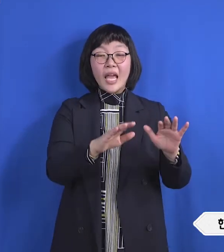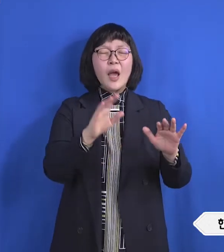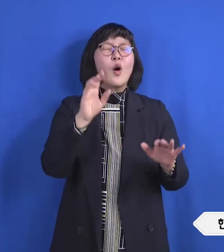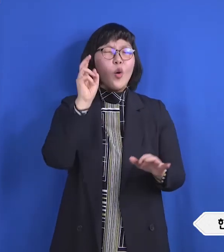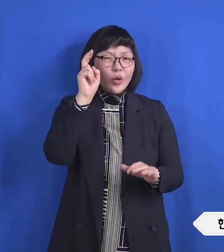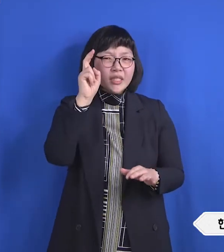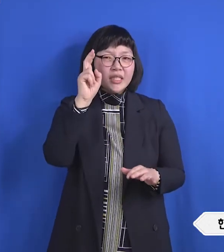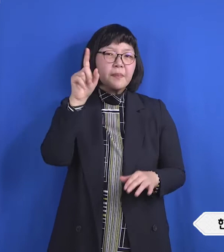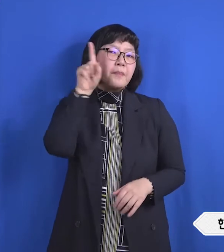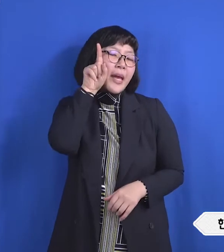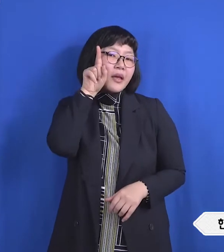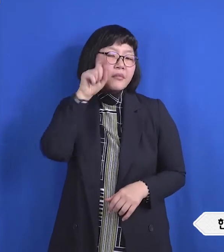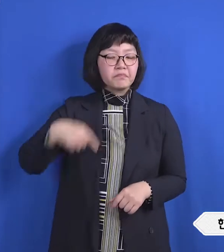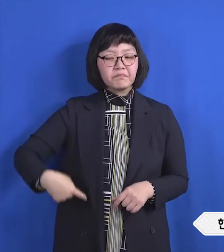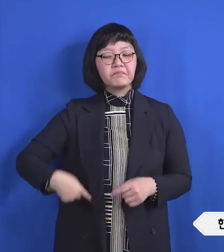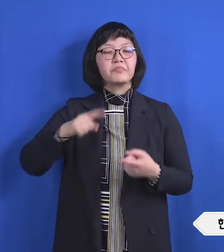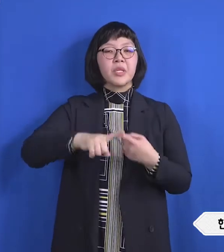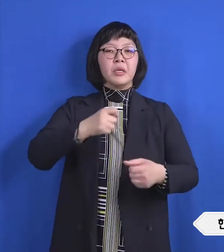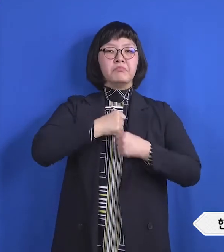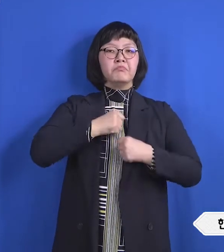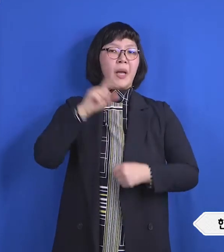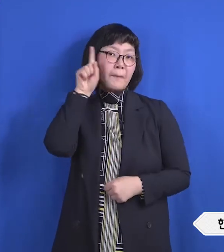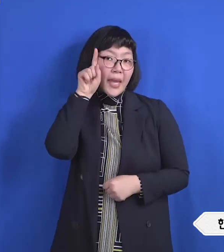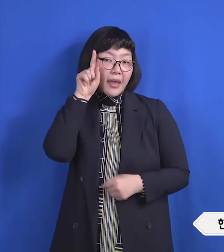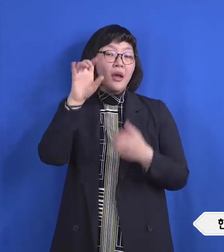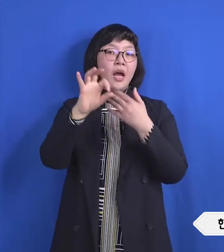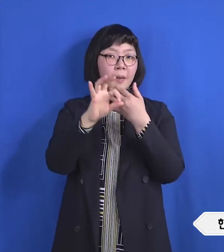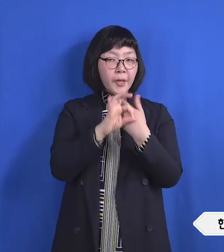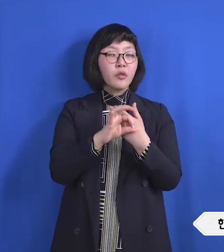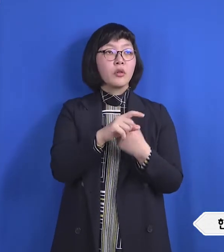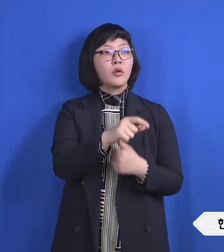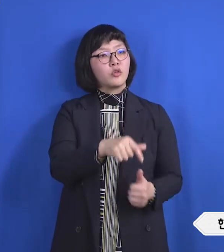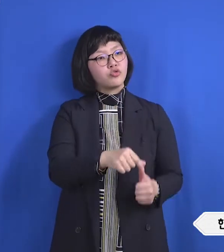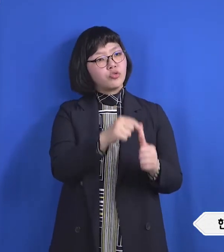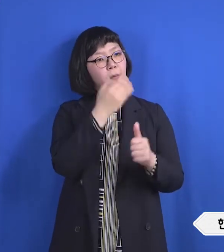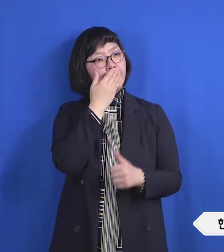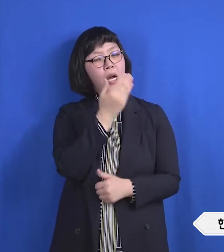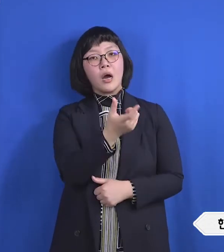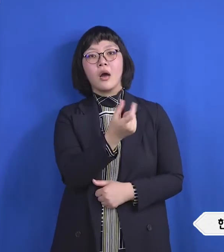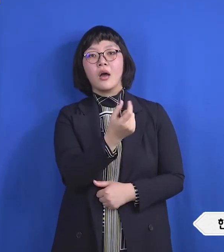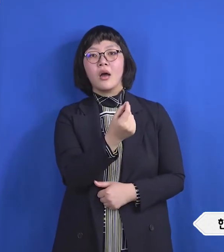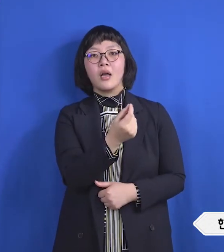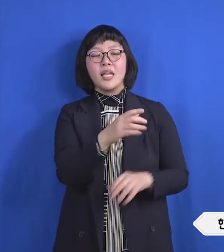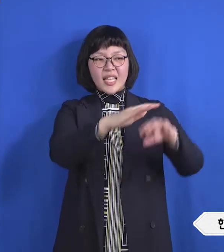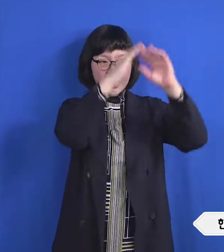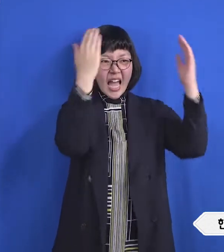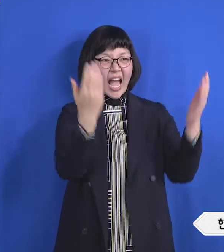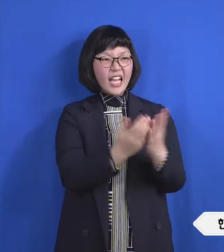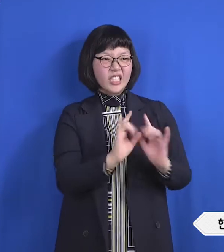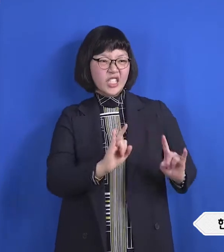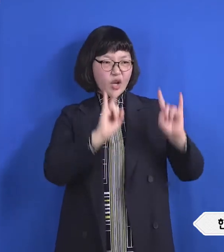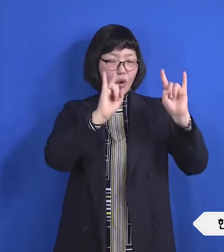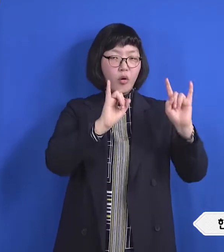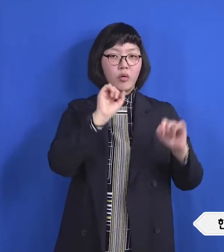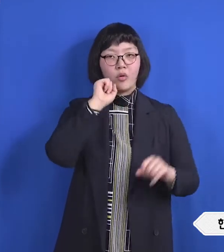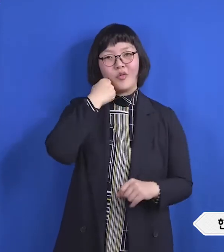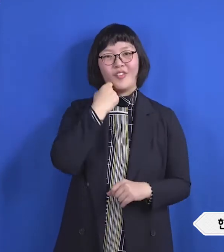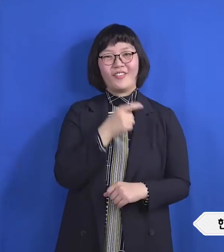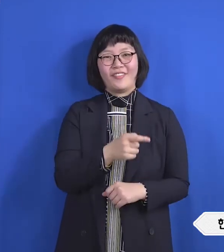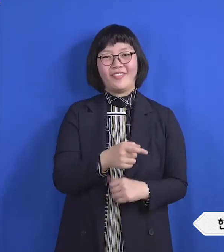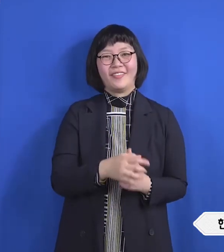만약에 그렇다면 그건 우리가 단정적으로 그 사람들은 다 구원 못 받았다 그렇게 말할 수는